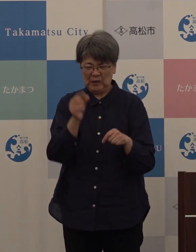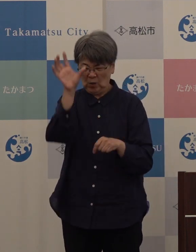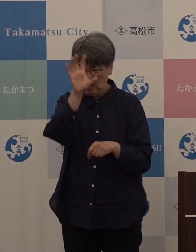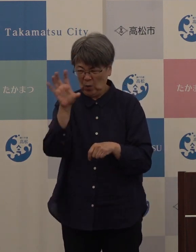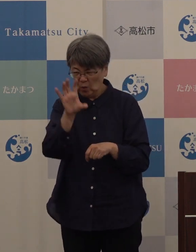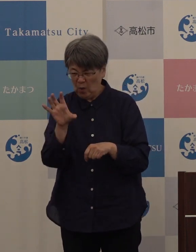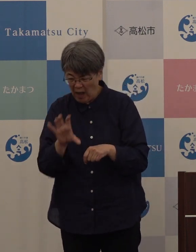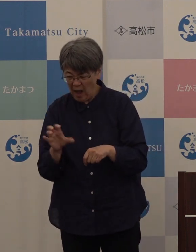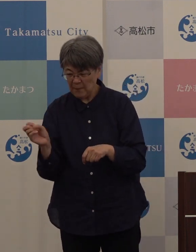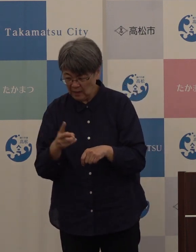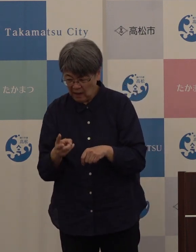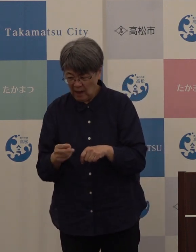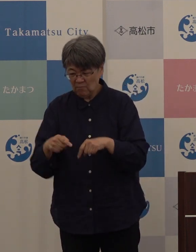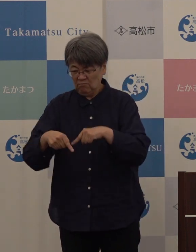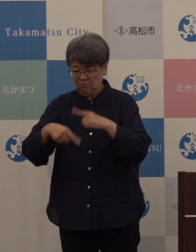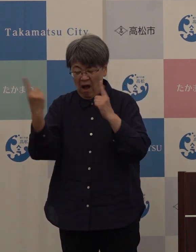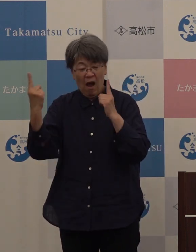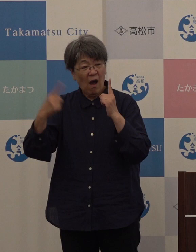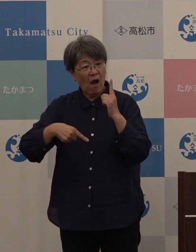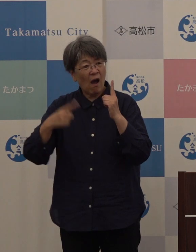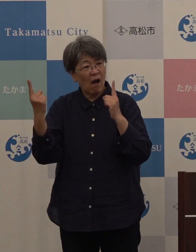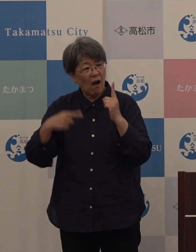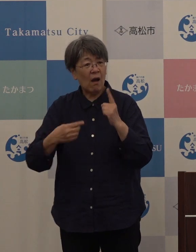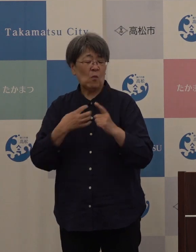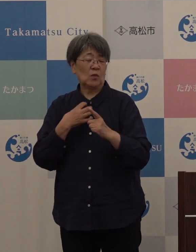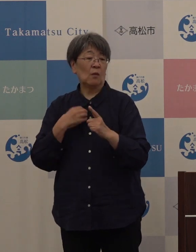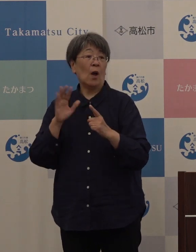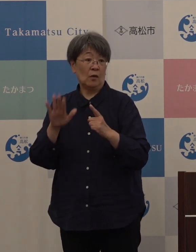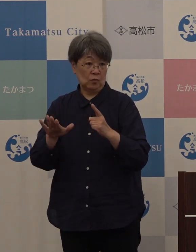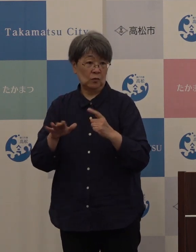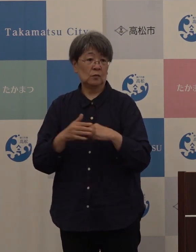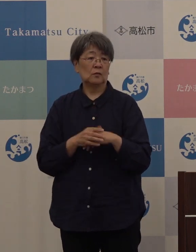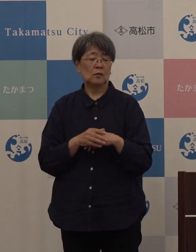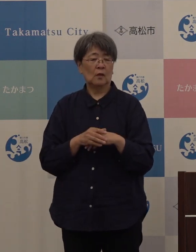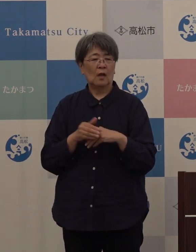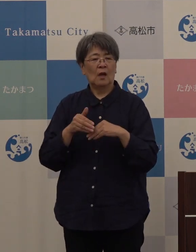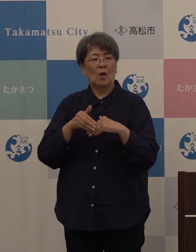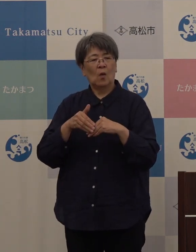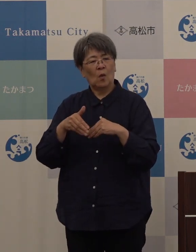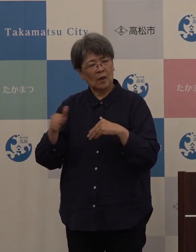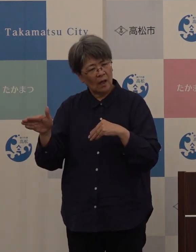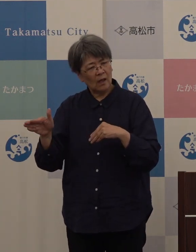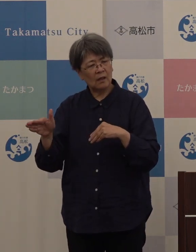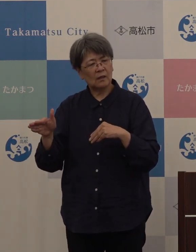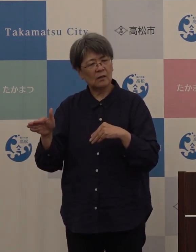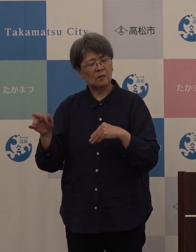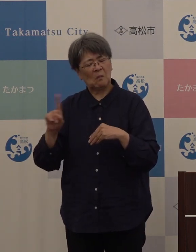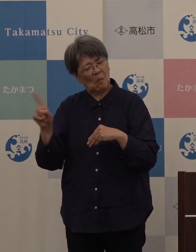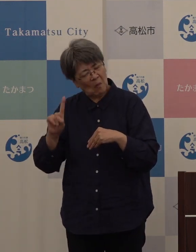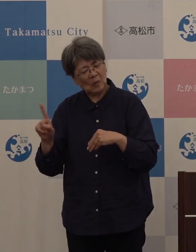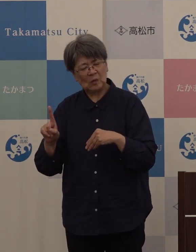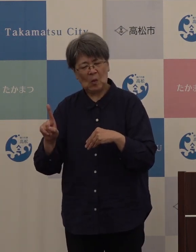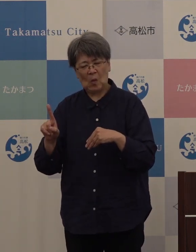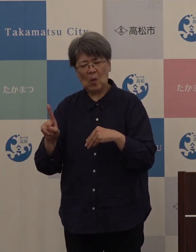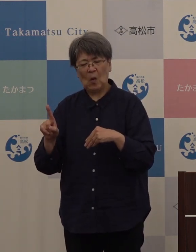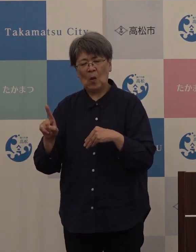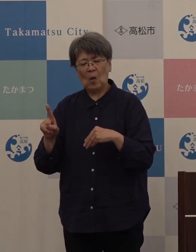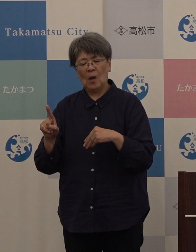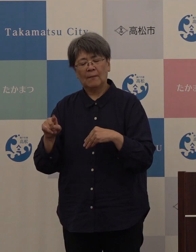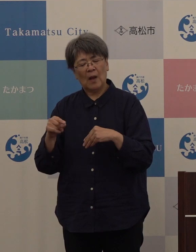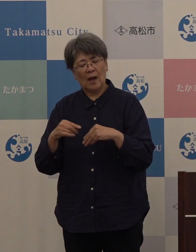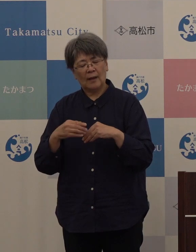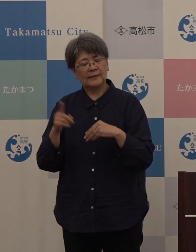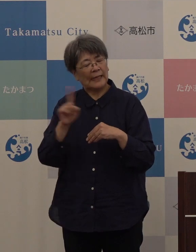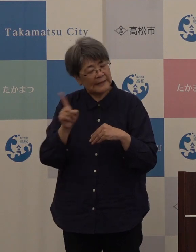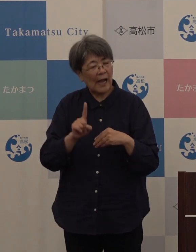事故につながる可能性もあると思うんですけど、その他別の例えば、まあ、なかなか難しいんでしょうけども、もうすぐチェックするとか、まあ、極